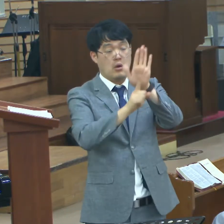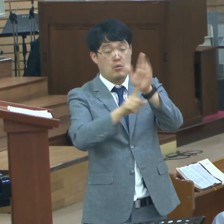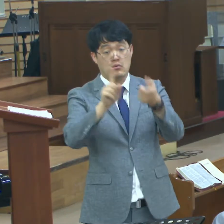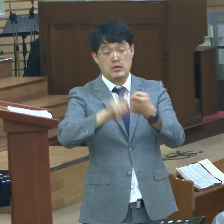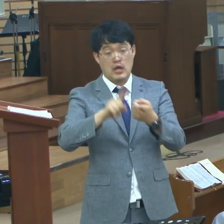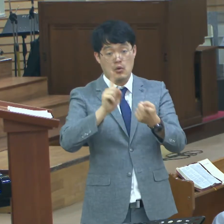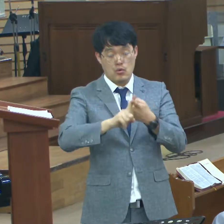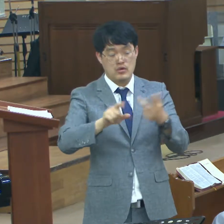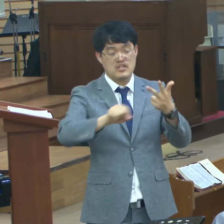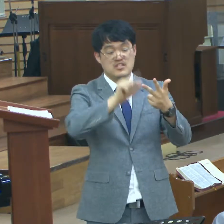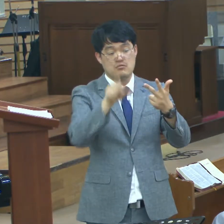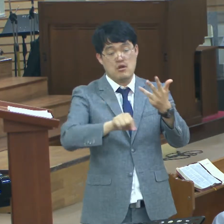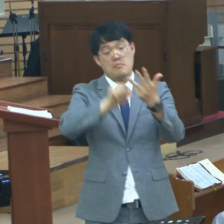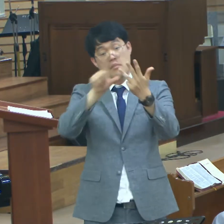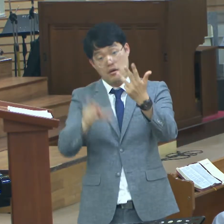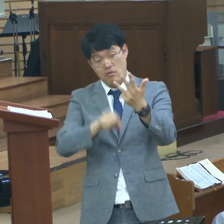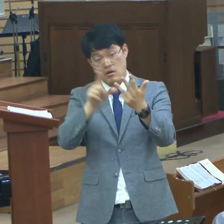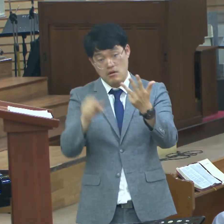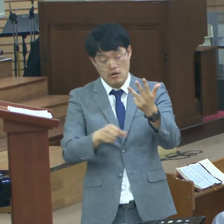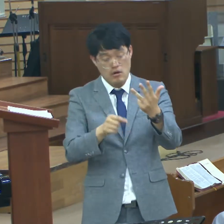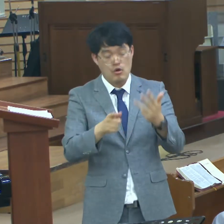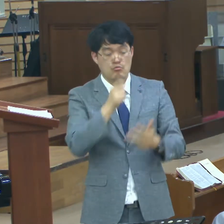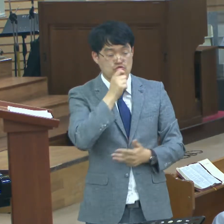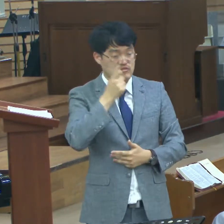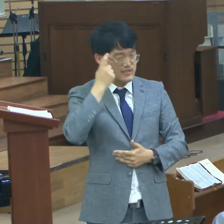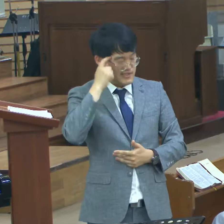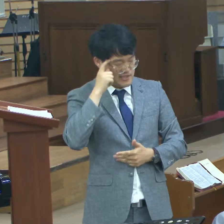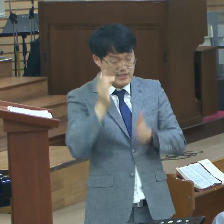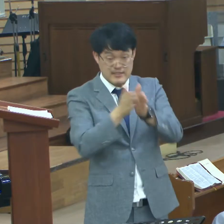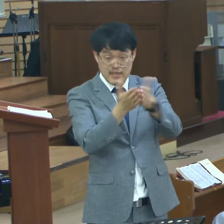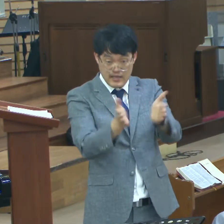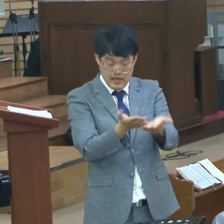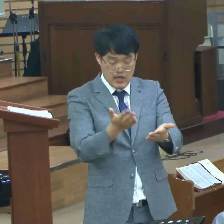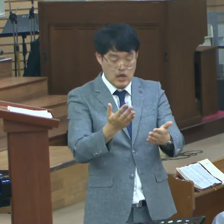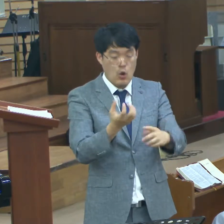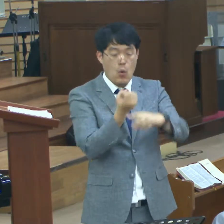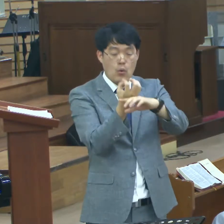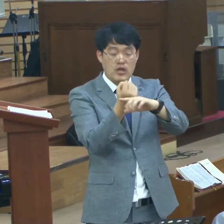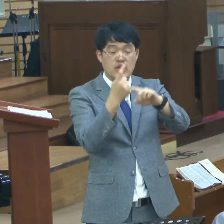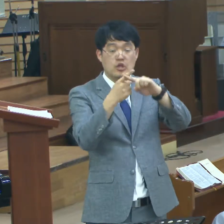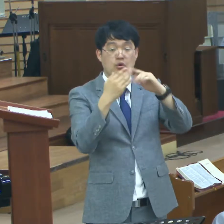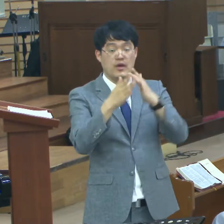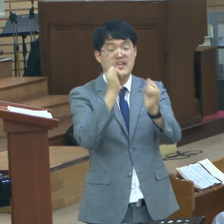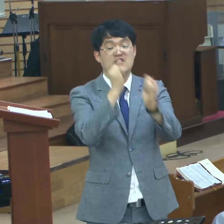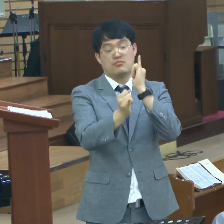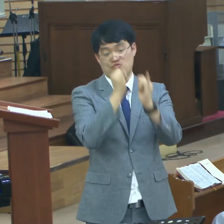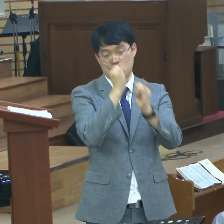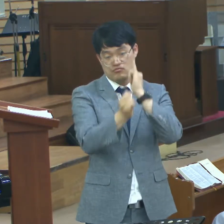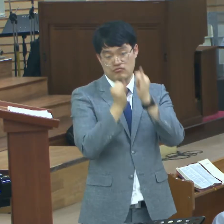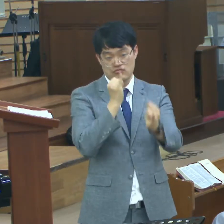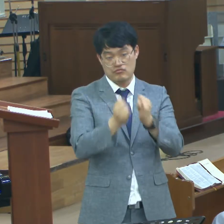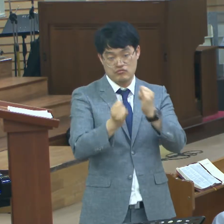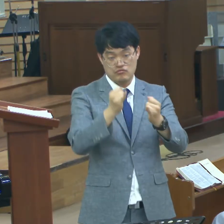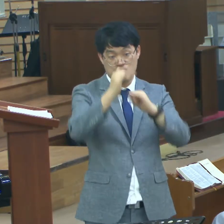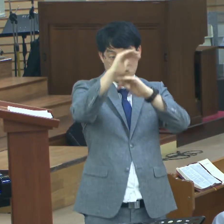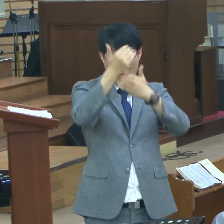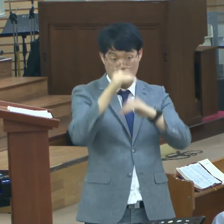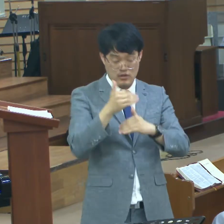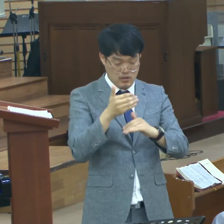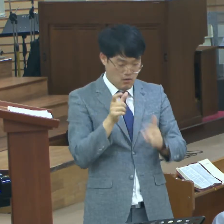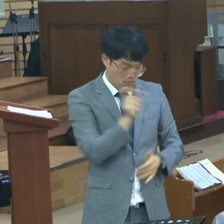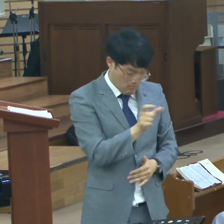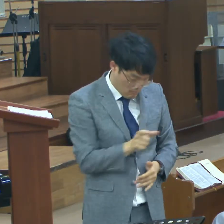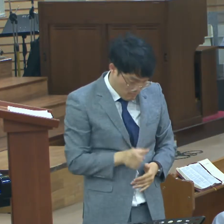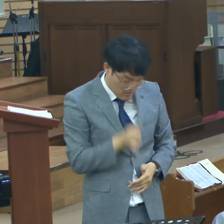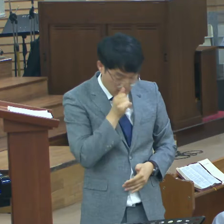달 묵상집에 우리 교회 인터뷰 기사가 6페이지나 실려 있어요. 그러니까 교회를 사랑하는 분들은 끝나자마자